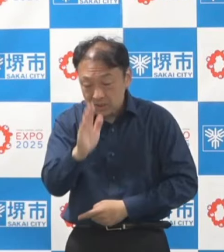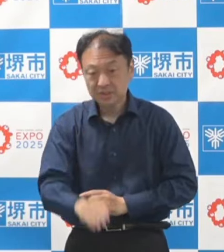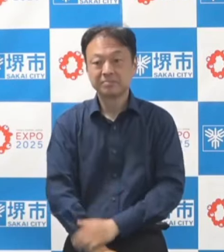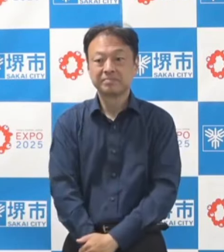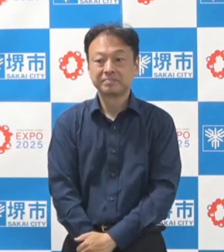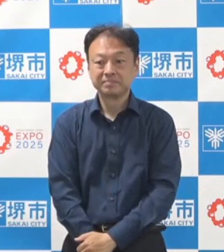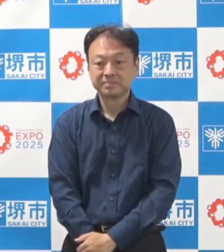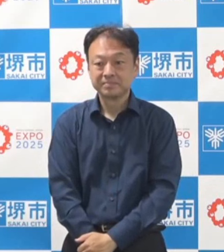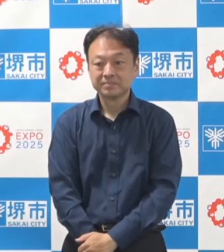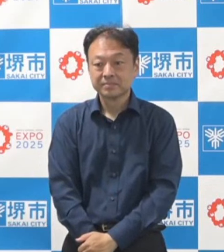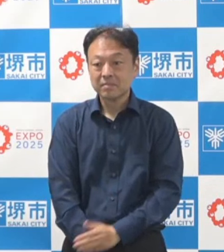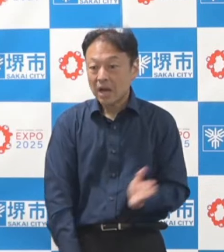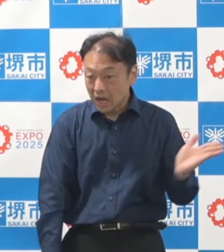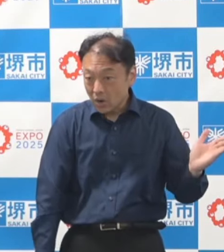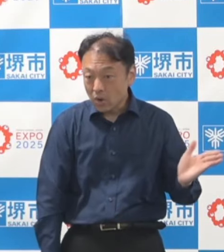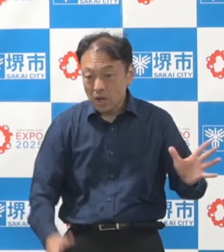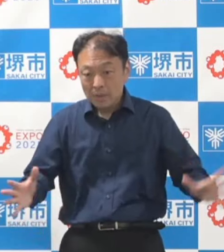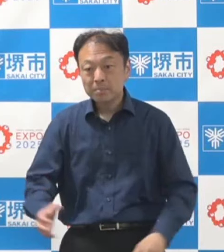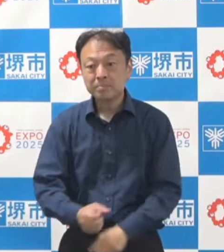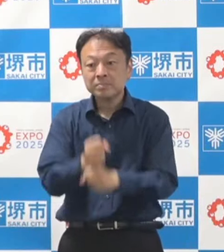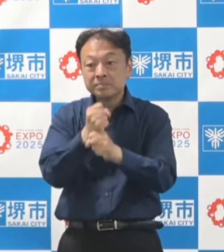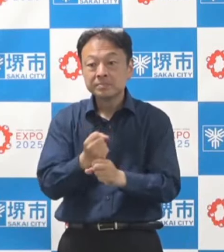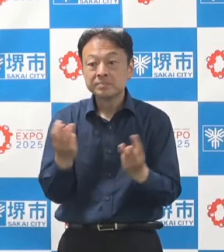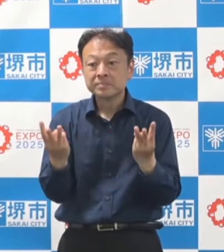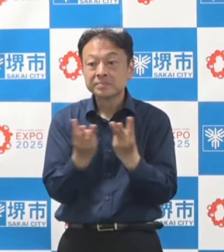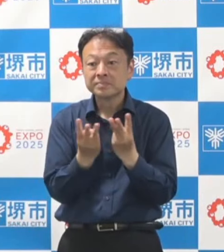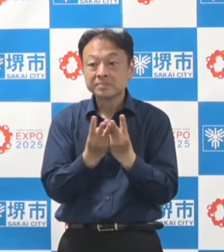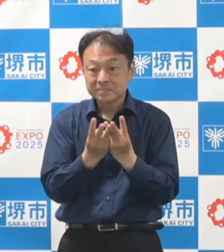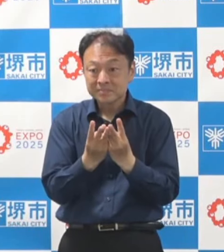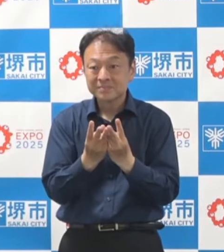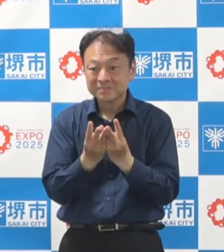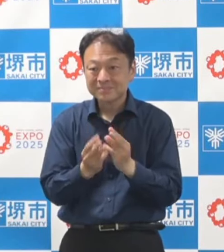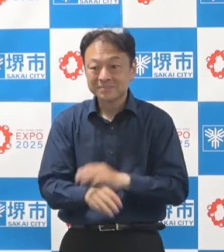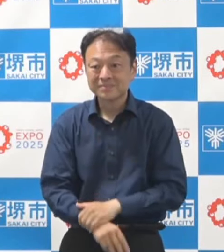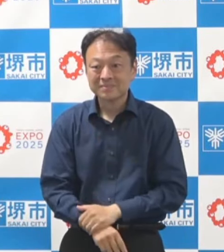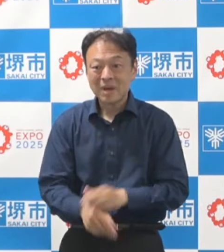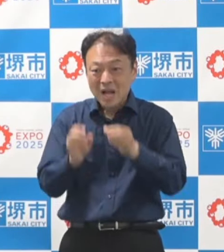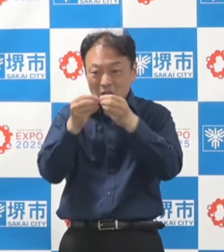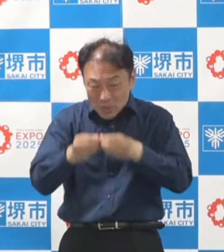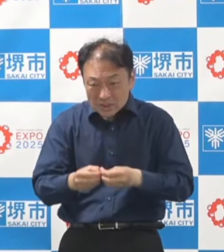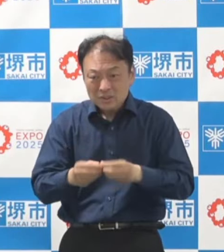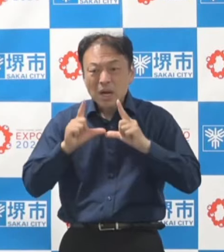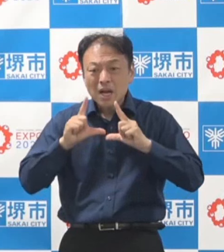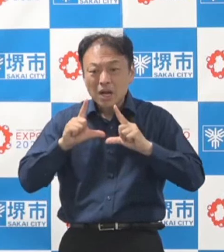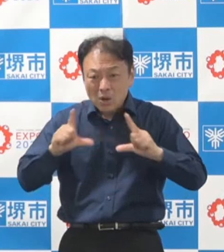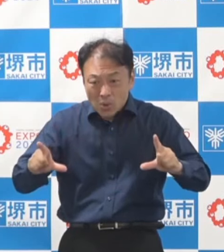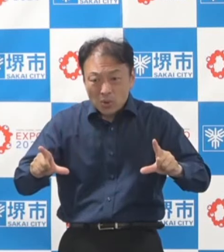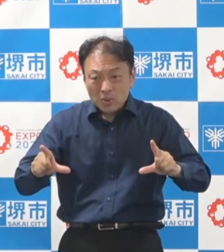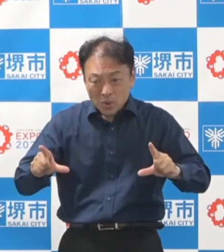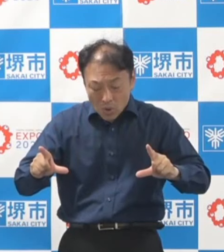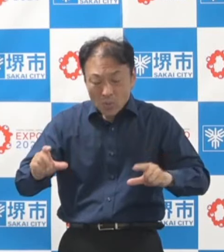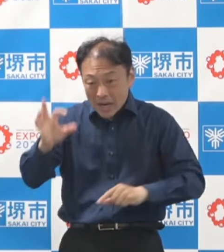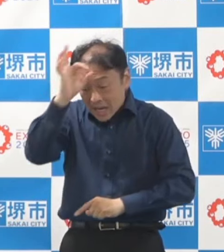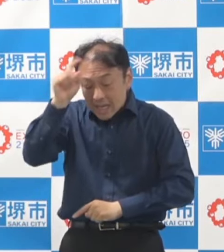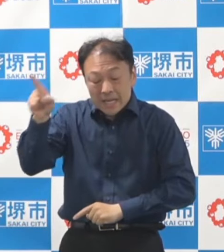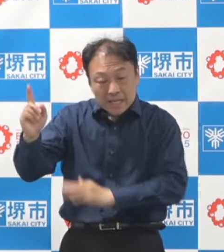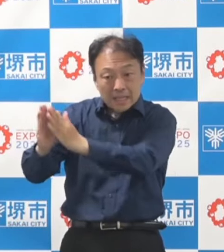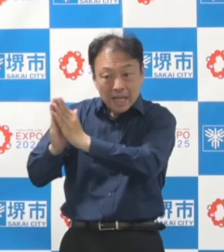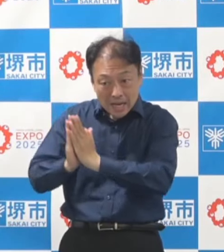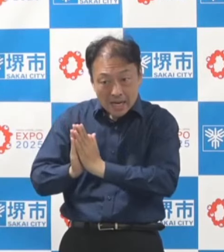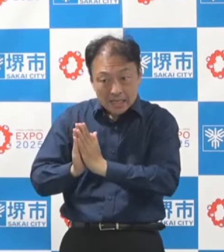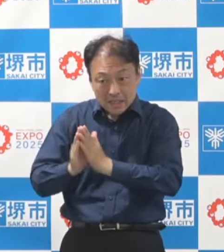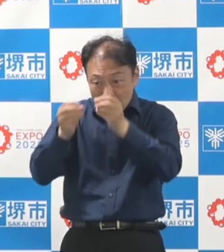ータというのは総数でしか公表は控えてほしいということで警察となっておりますが、堺市の状